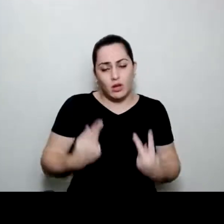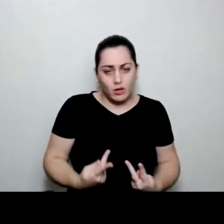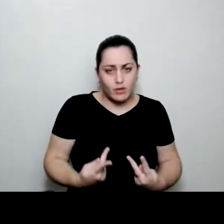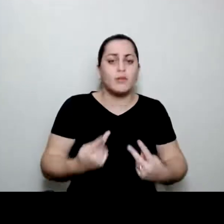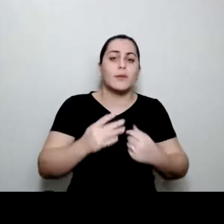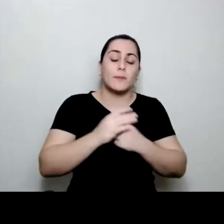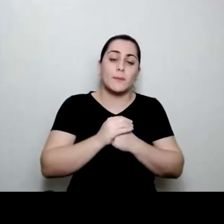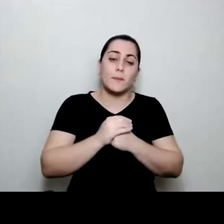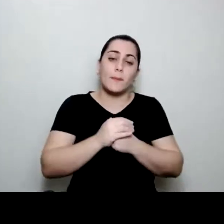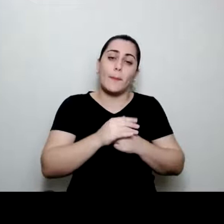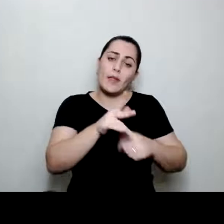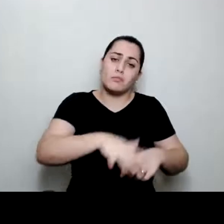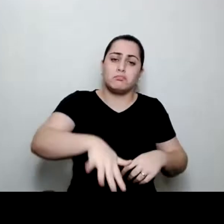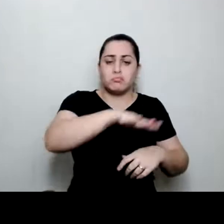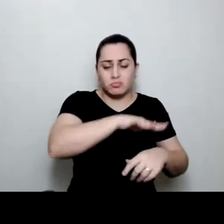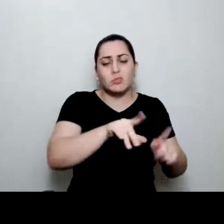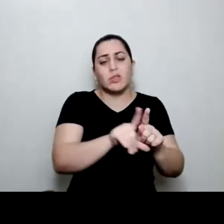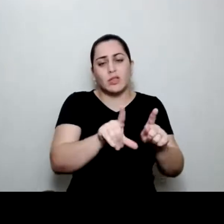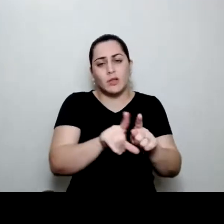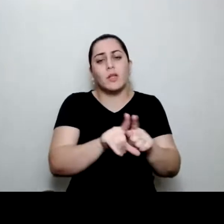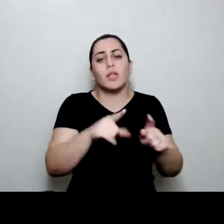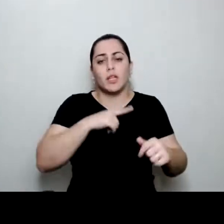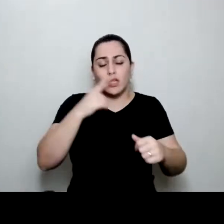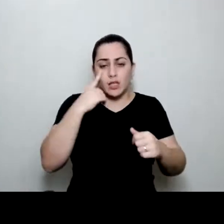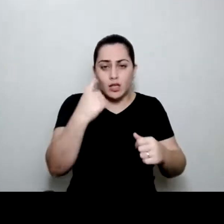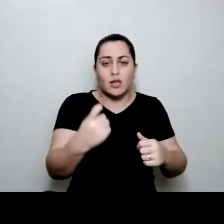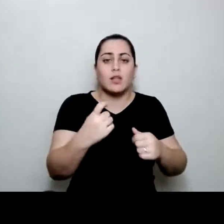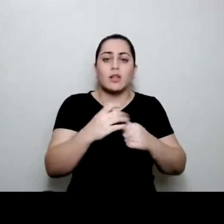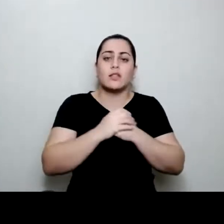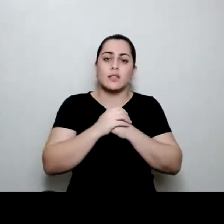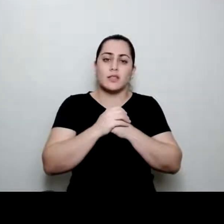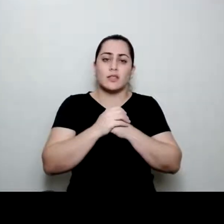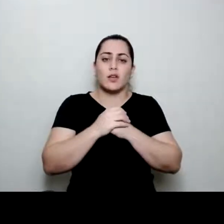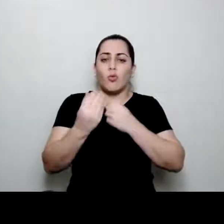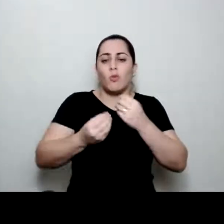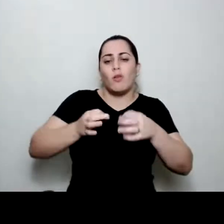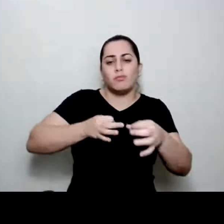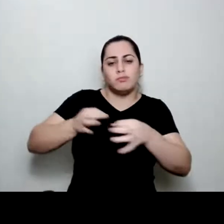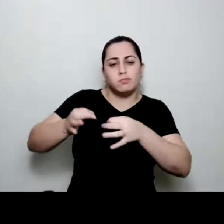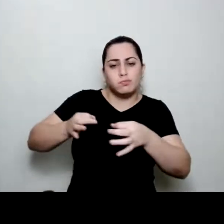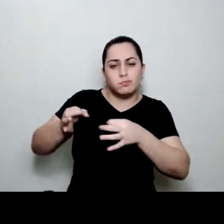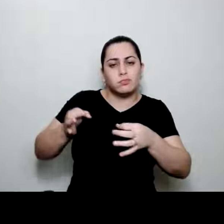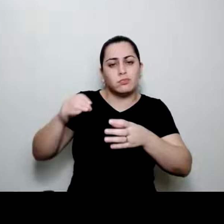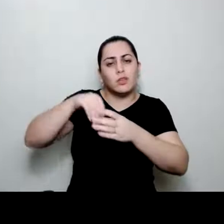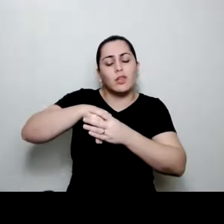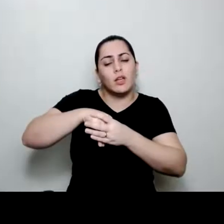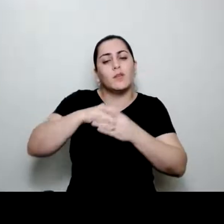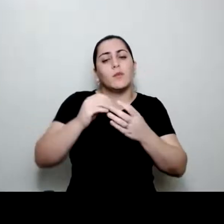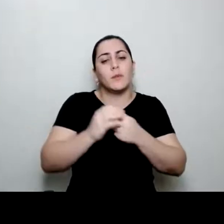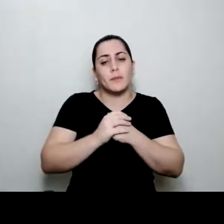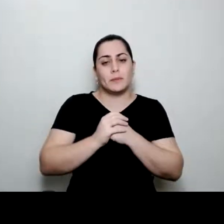que esse público certamente tem grande interesse na constituição, que esse tipo